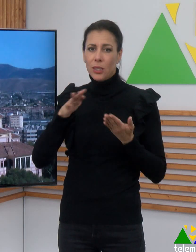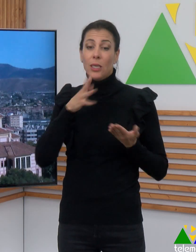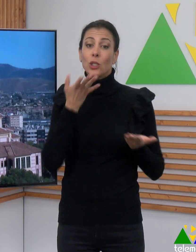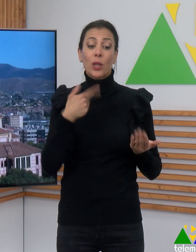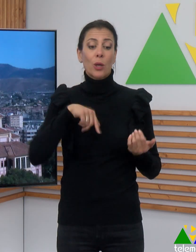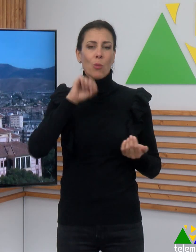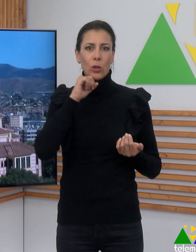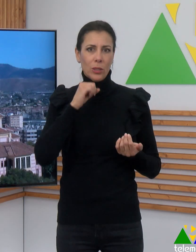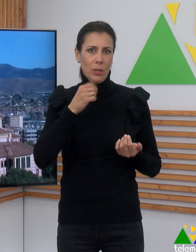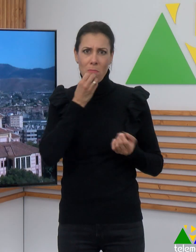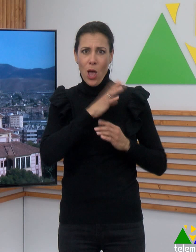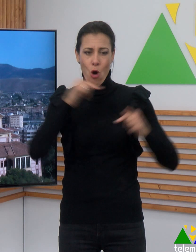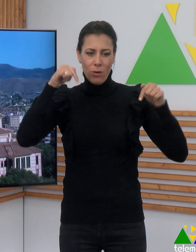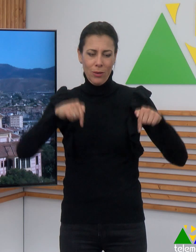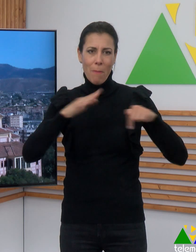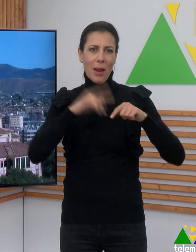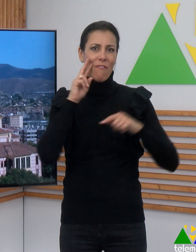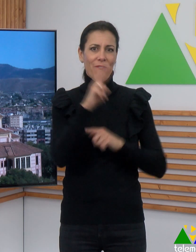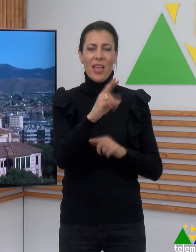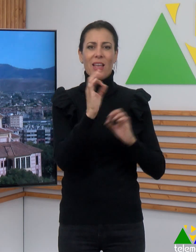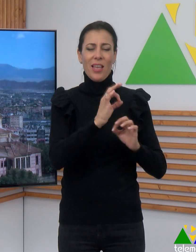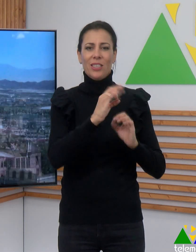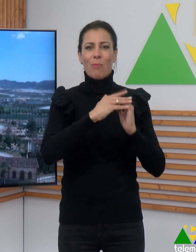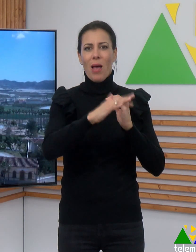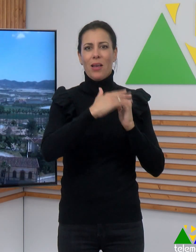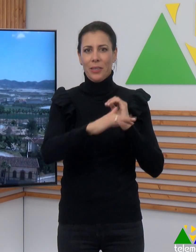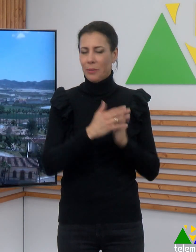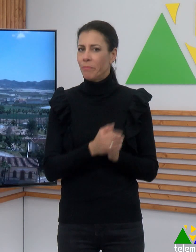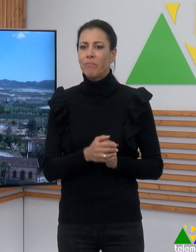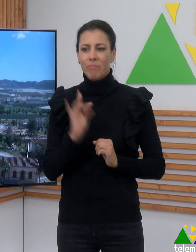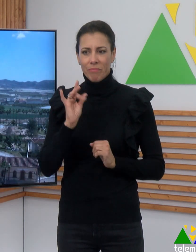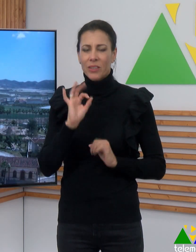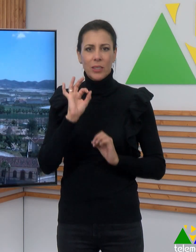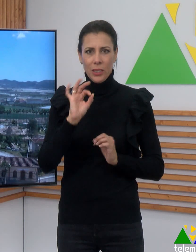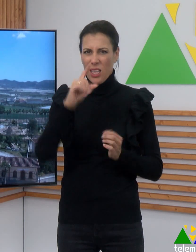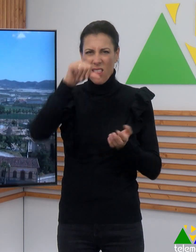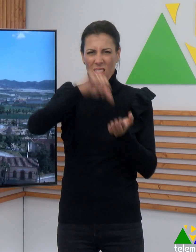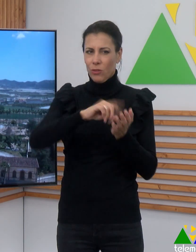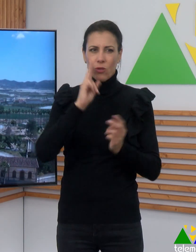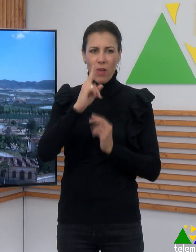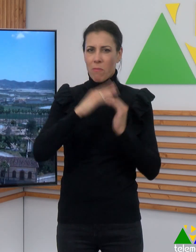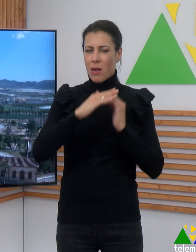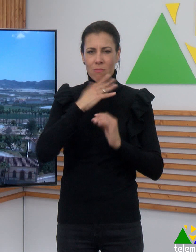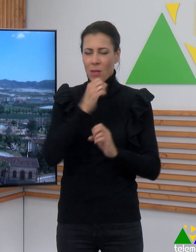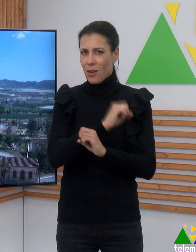Motril para ver el mar. Totalmente. La altura del cerro. Totalmente, además estaba en un sitio totalmente estratégico. Bueno, pues